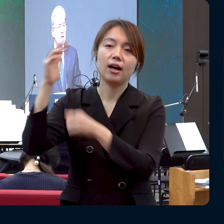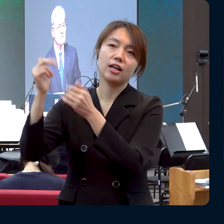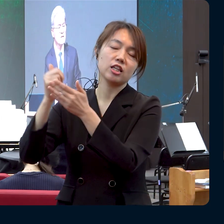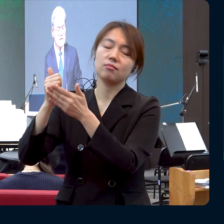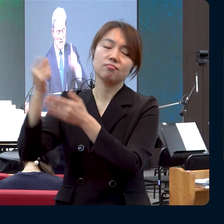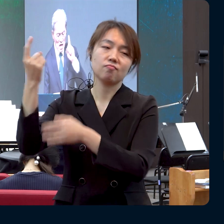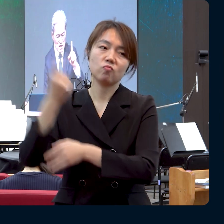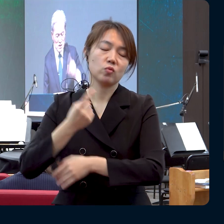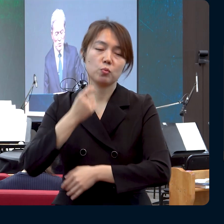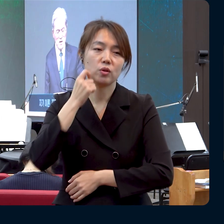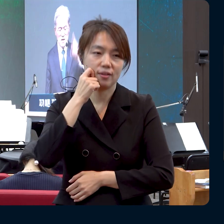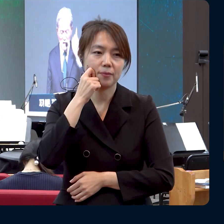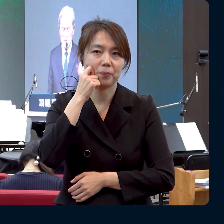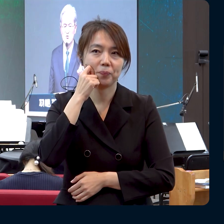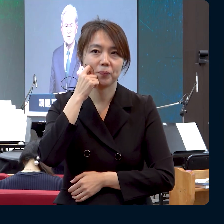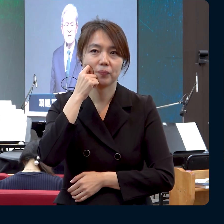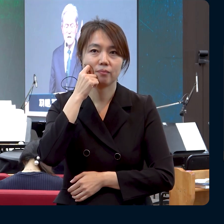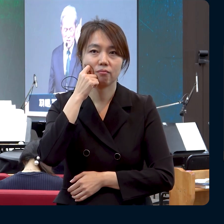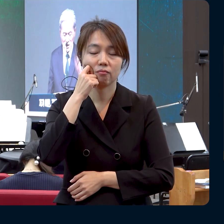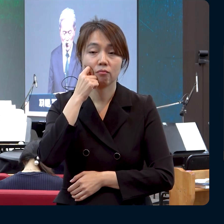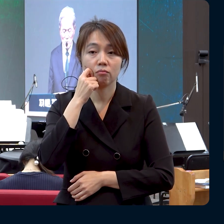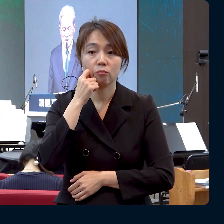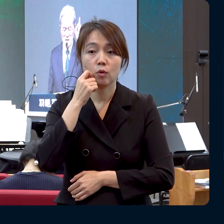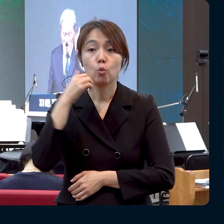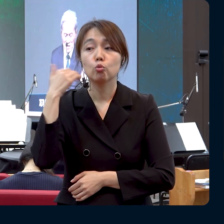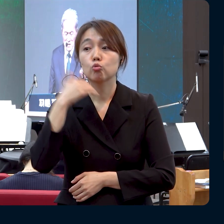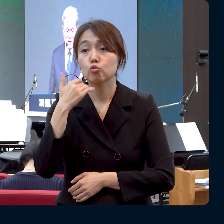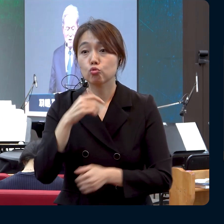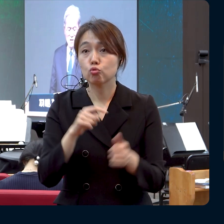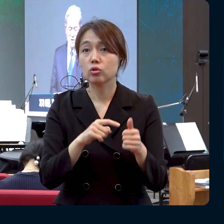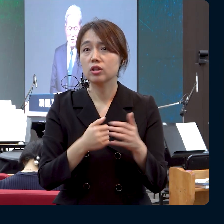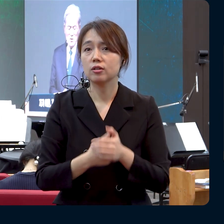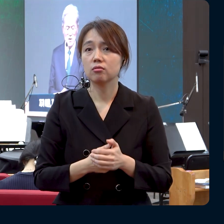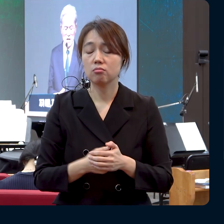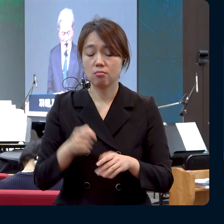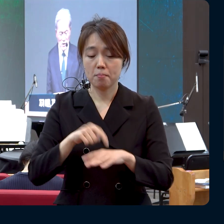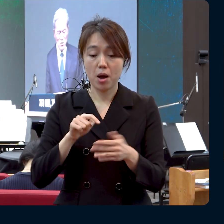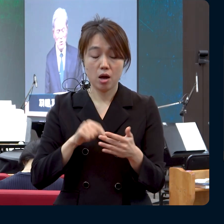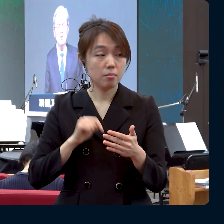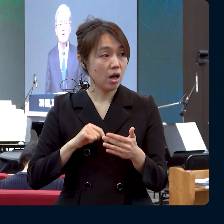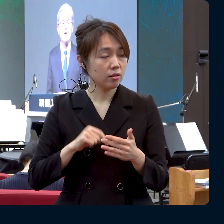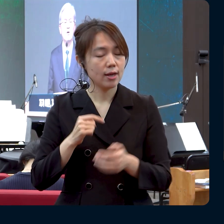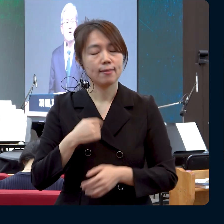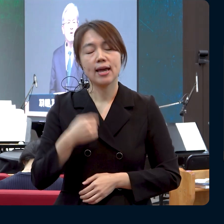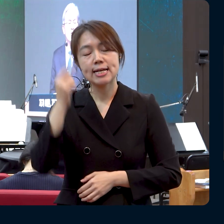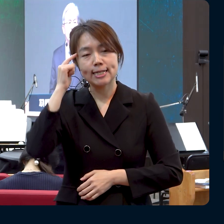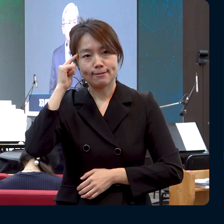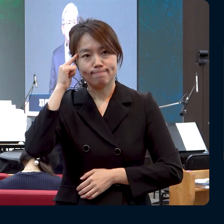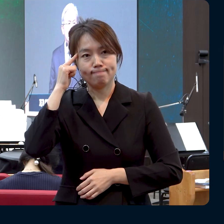어떤 사람은 자기 이론, 자기 주장, 자기 교만, 자기 의가 꽉 차 있어서 그래서